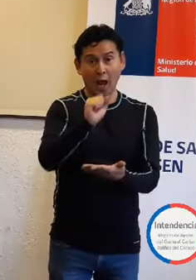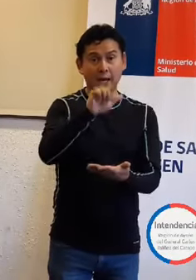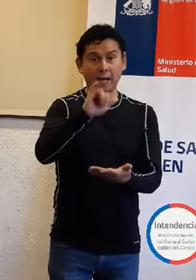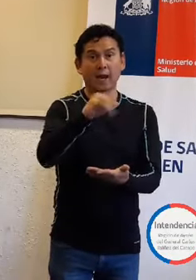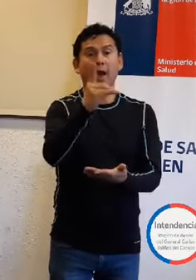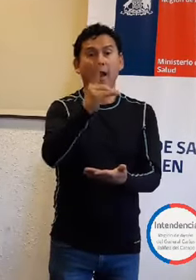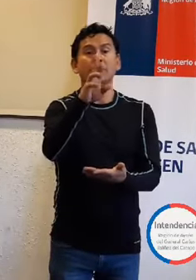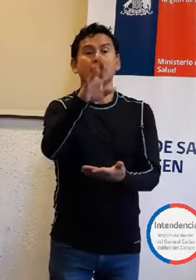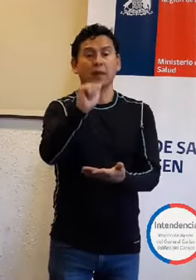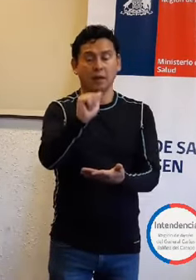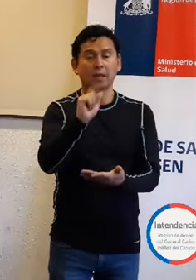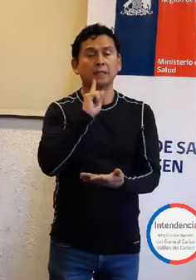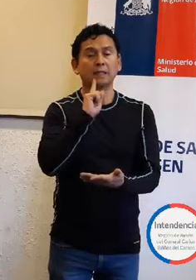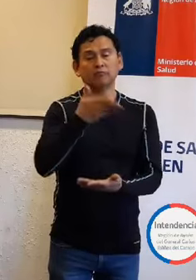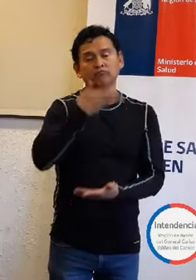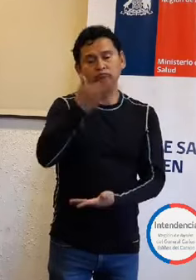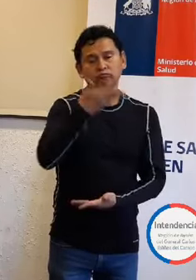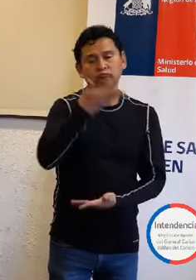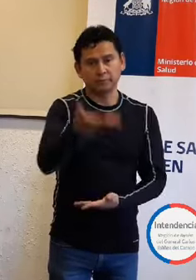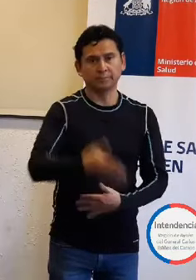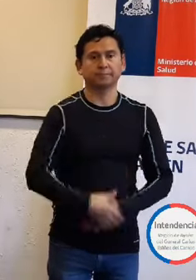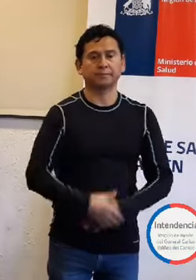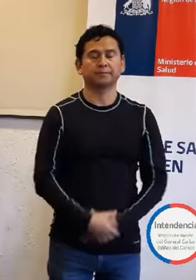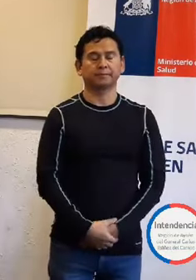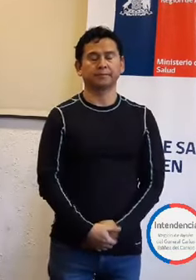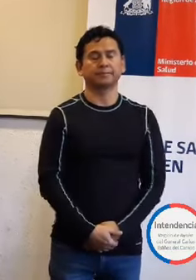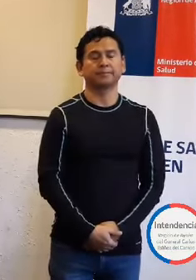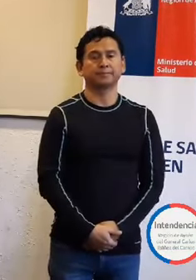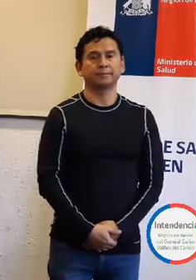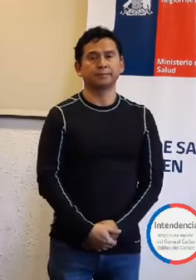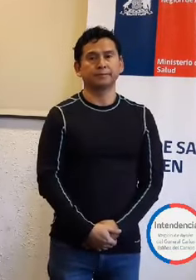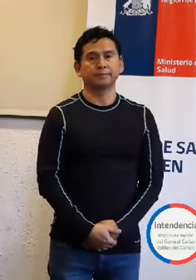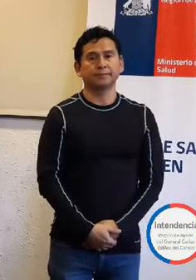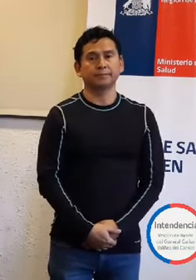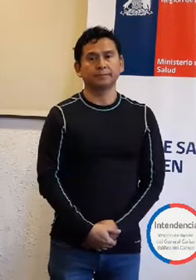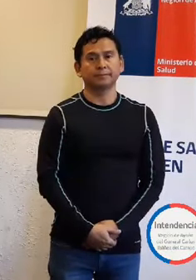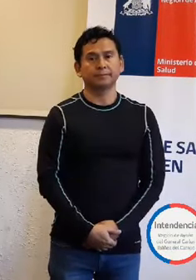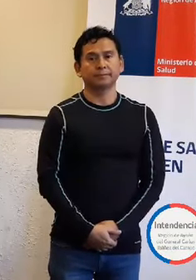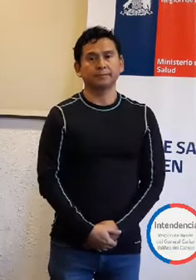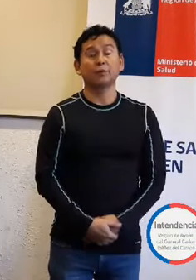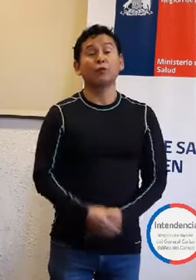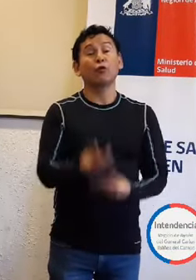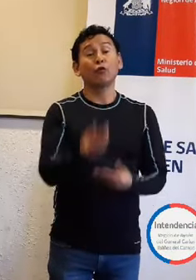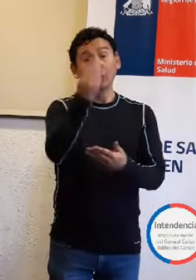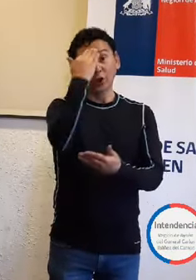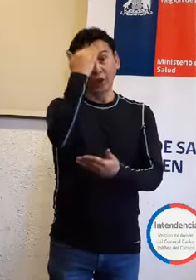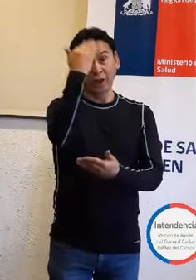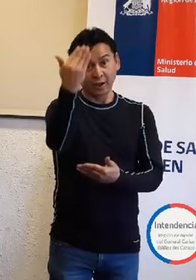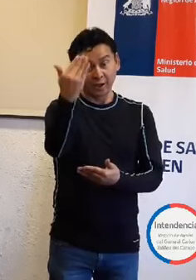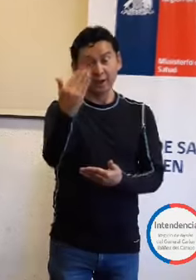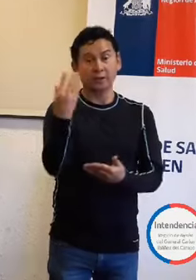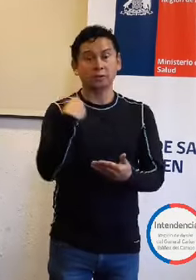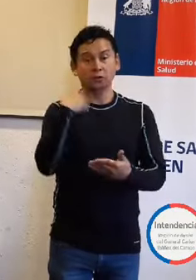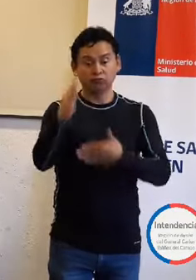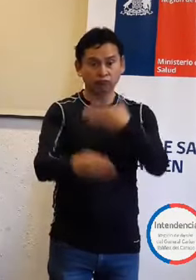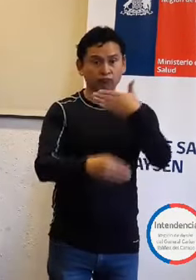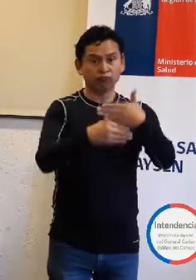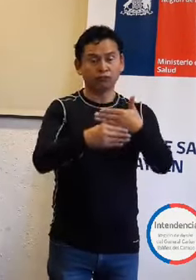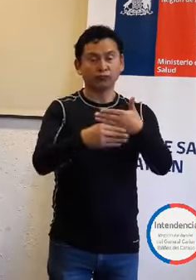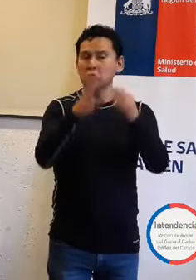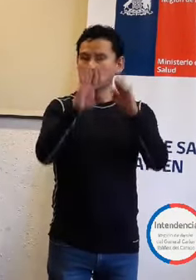a entregar la actualización correspondiente a la Autoridad Sanitaria. Muy buenos días. Me sumo al reporte de la